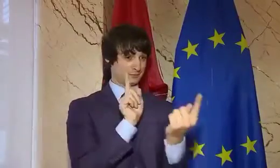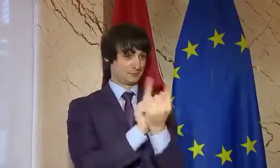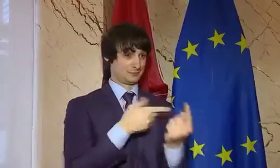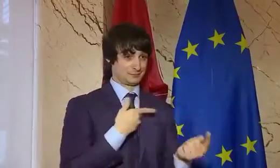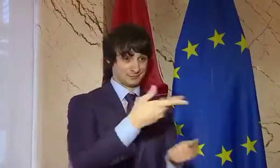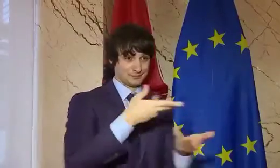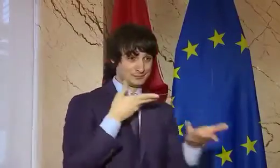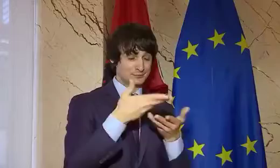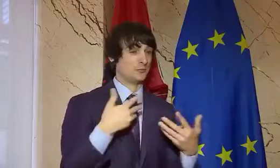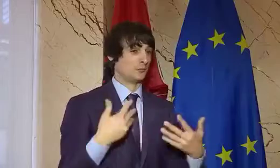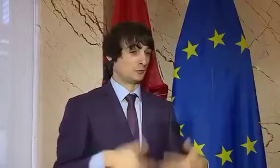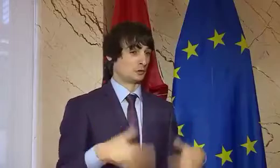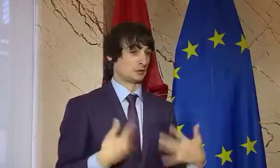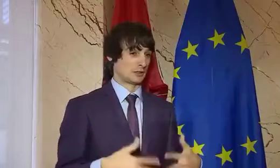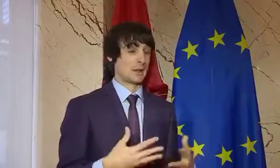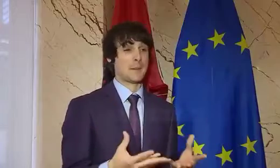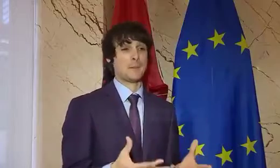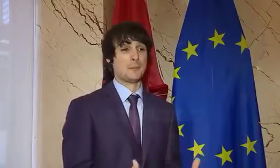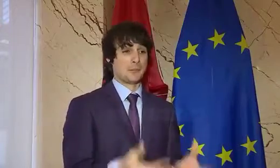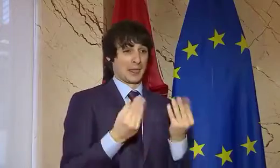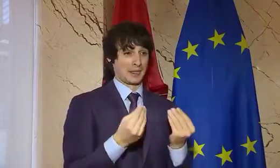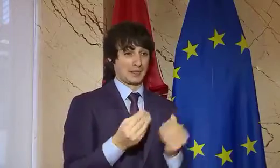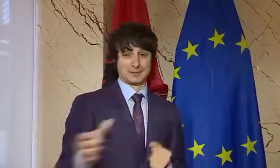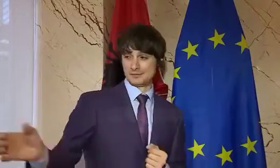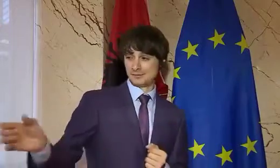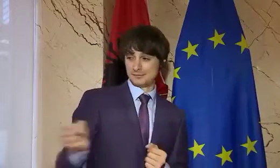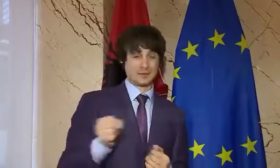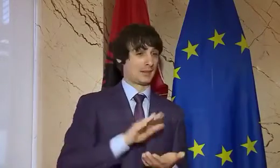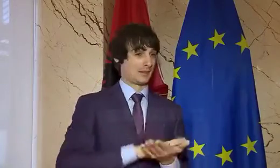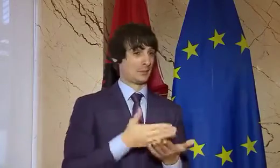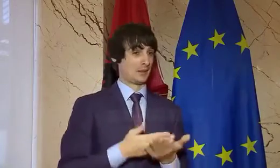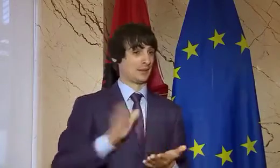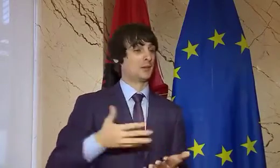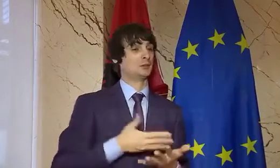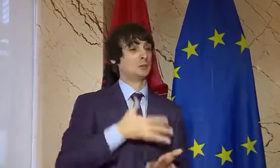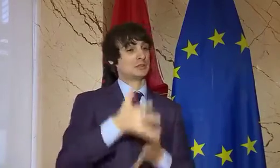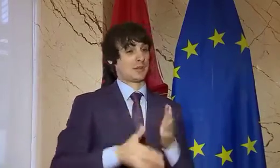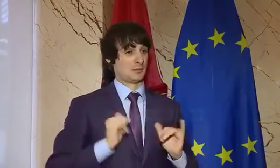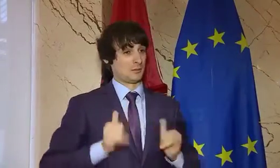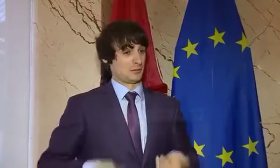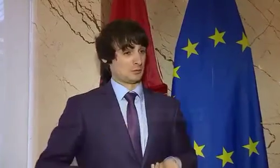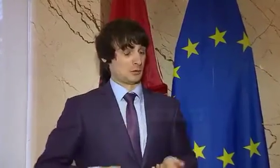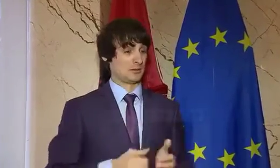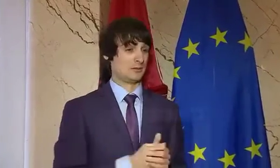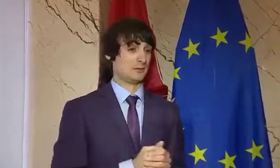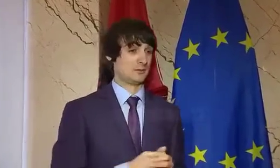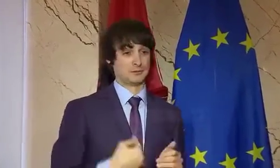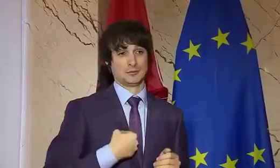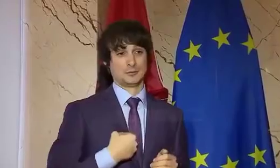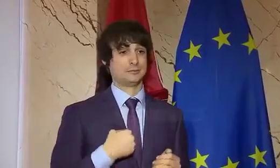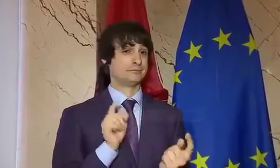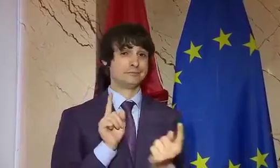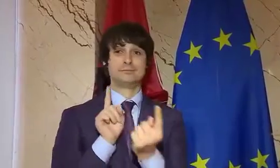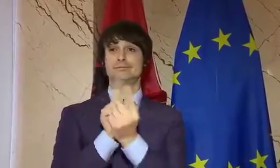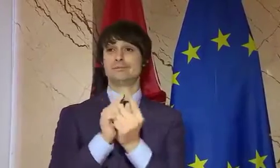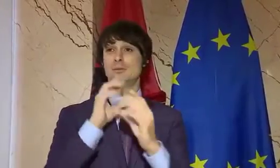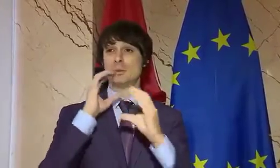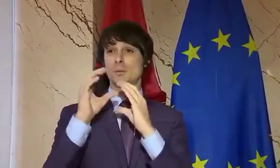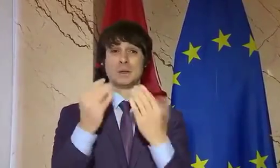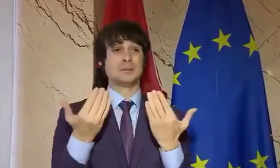një person që nuk dëgjon, është shumë e vështirë të mundësoj një jetesë të pavarur, sepse nuk ka një